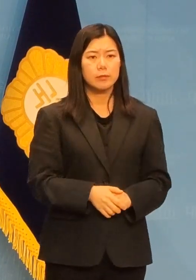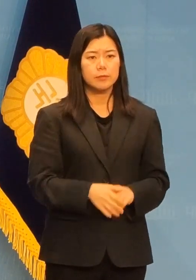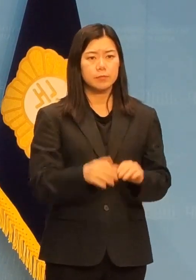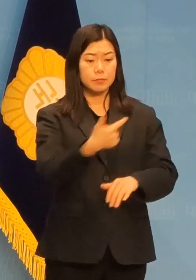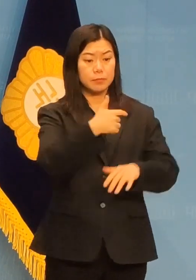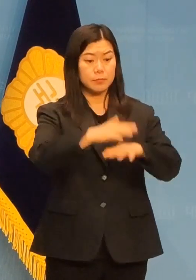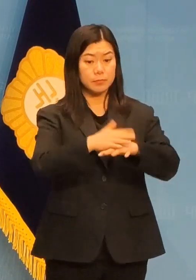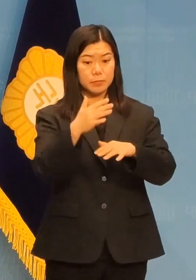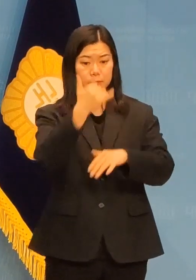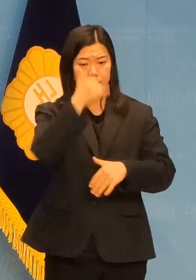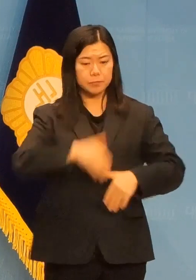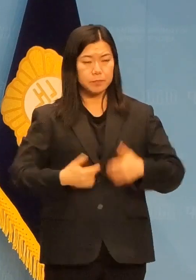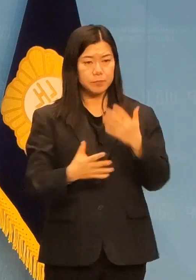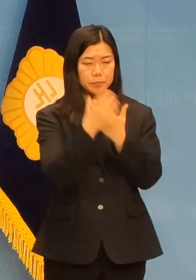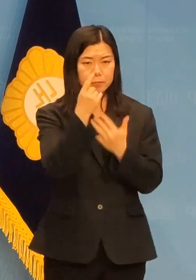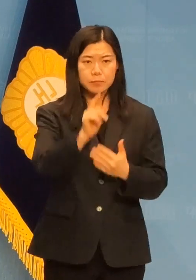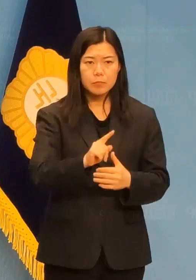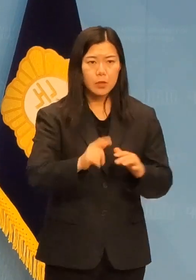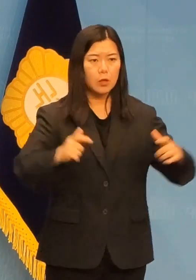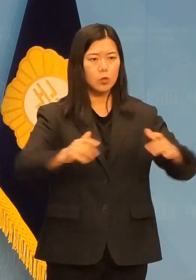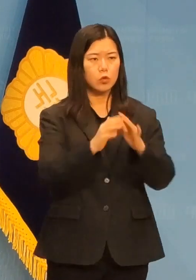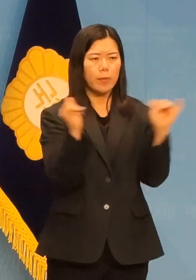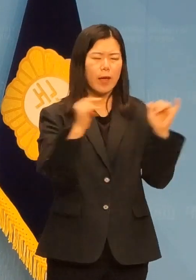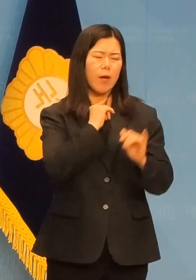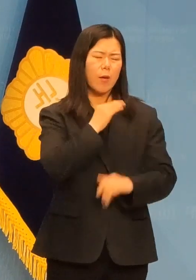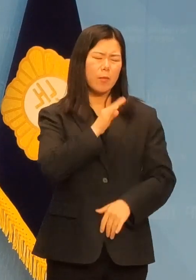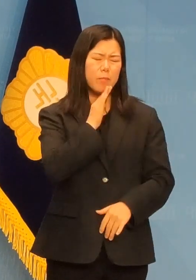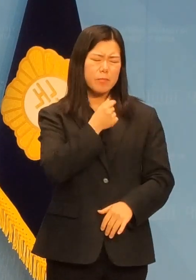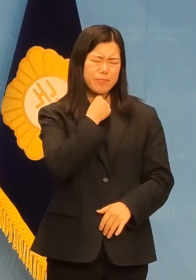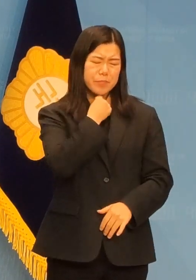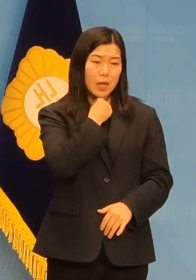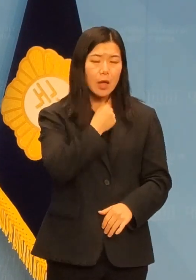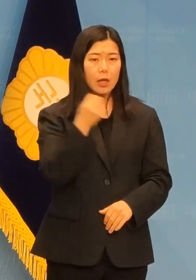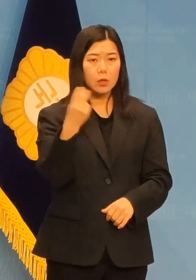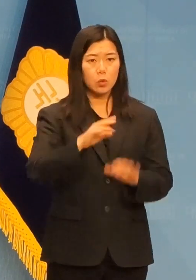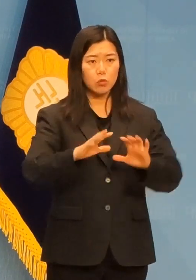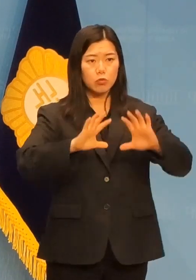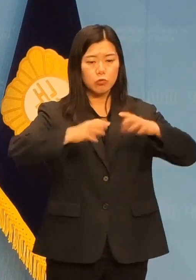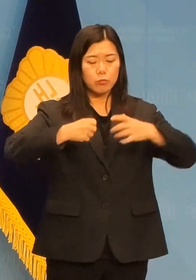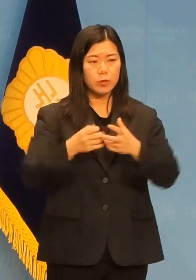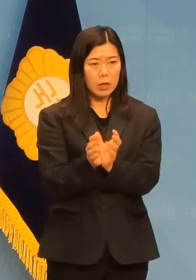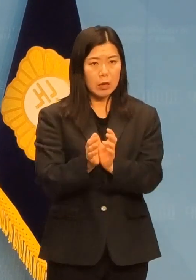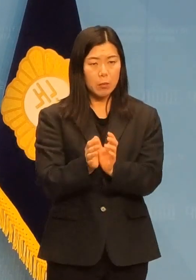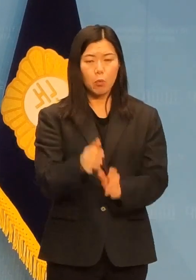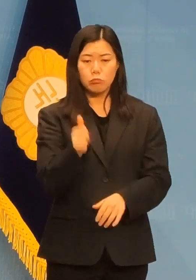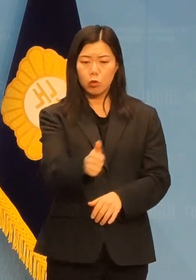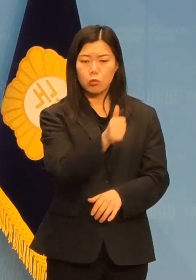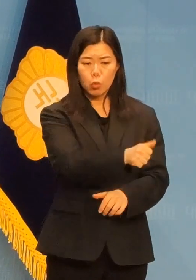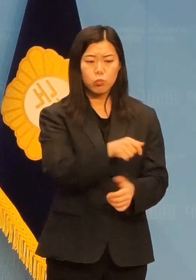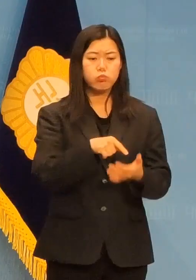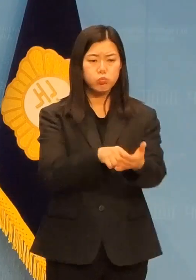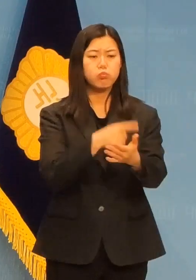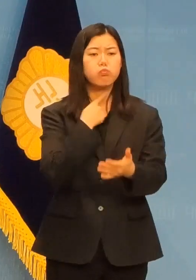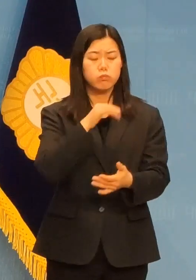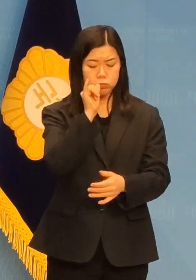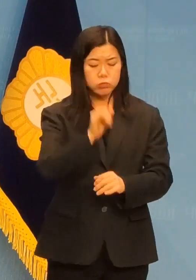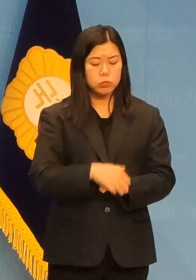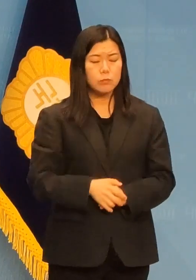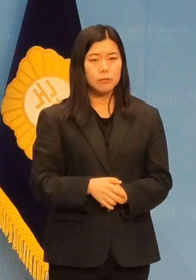대전 충남 통합은 지역 주민의 오랜 염원이자 국민의힘 소속 지자체장들도 추진해온